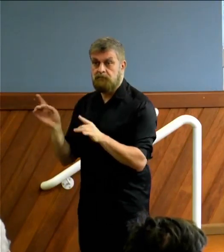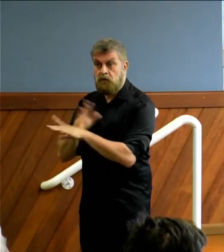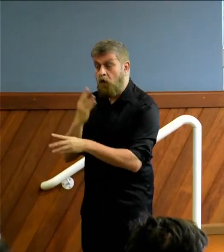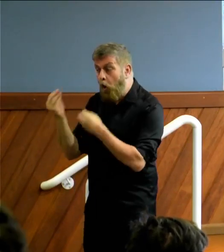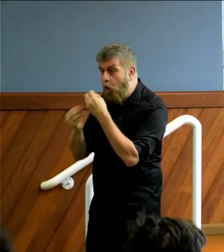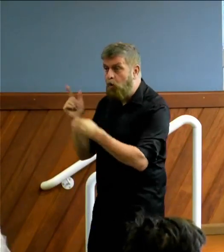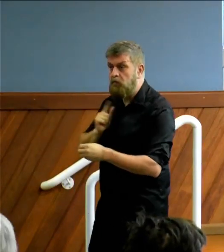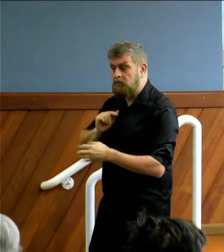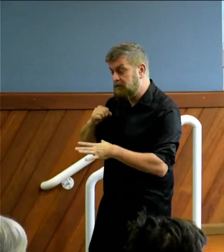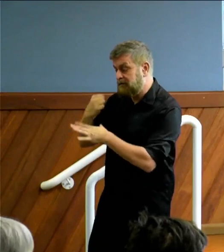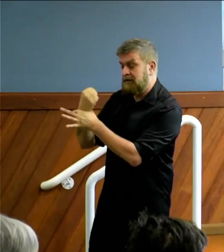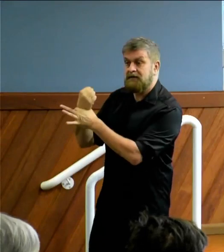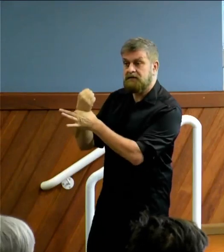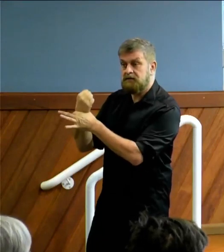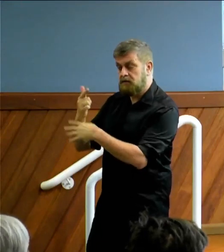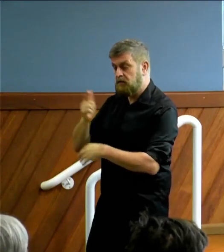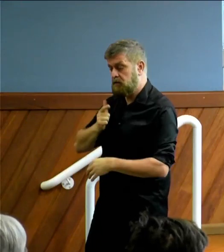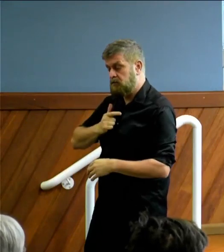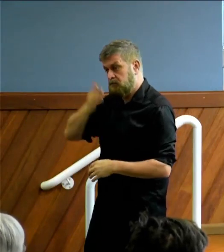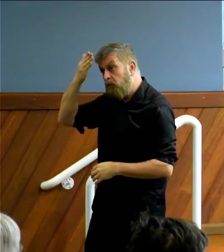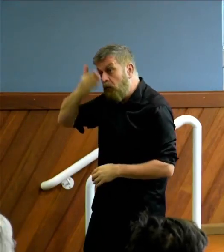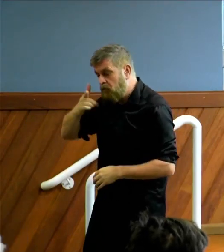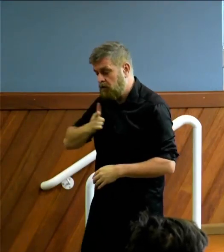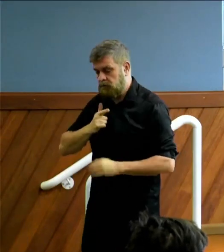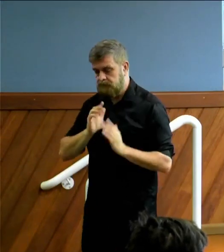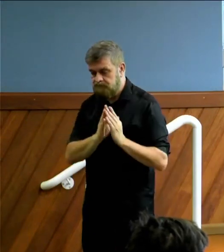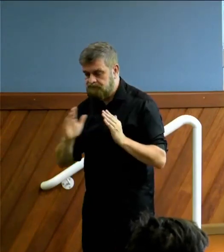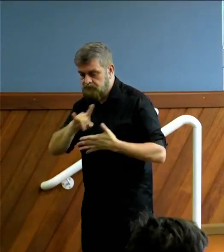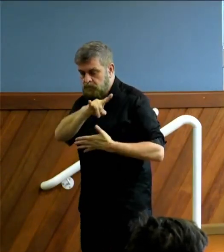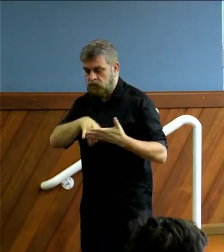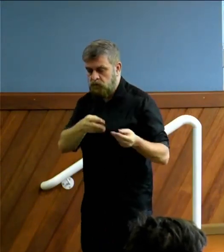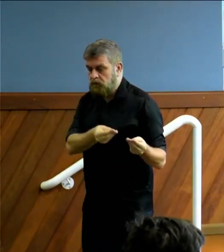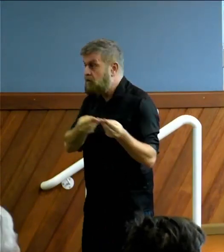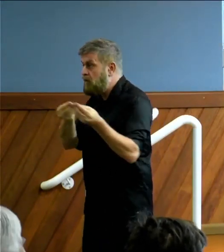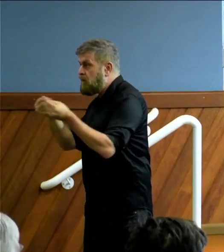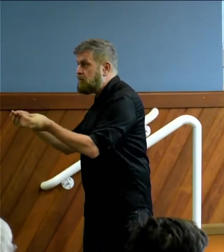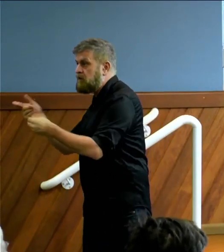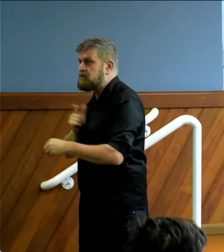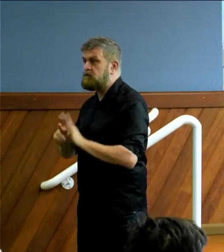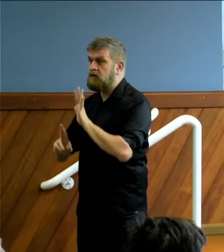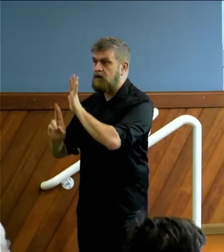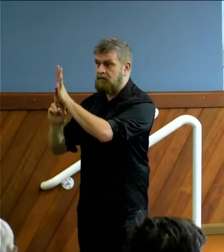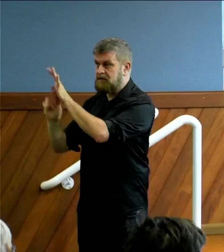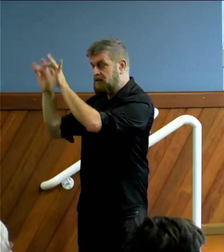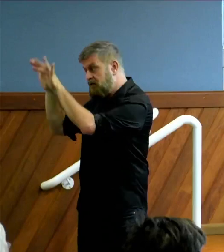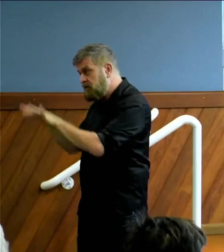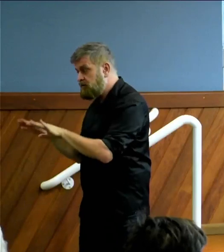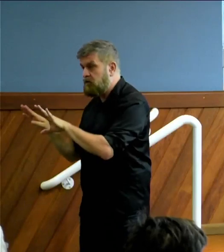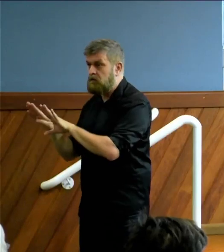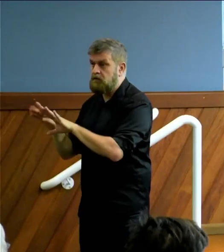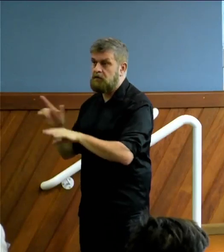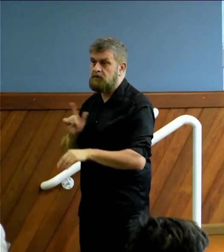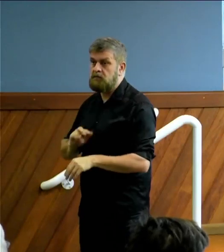essa cadeia? Né? Como você garante esse percurso que o documento tem, seja o representante digital, como o